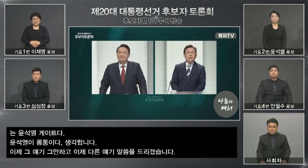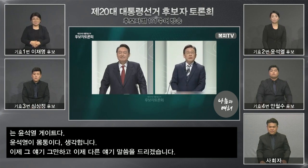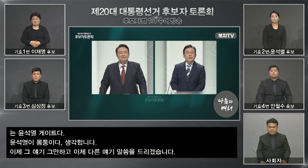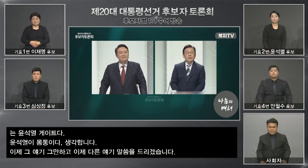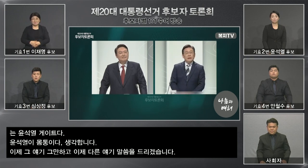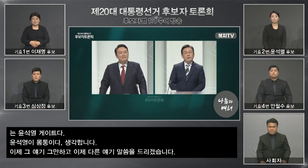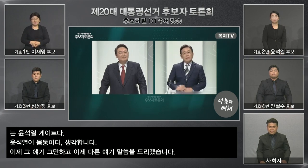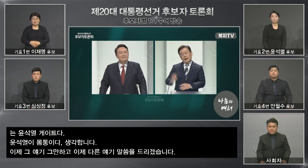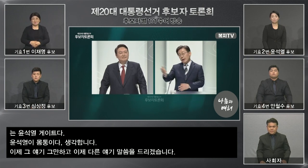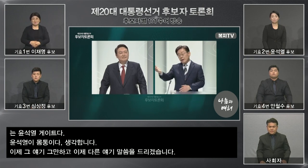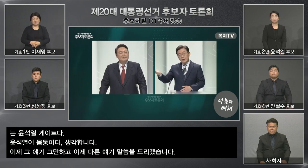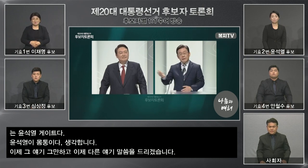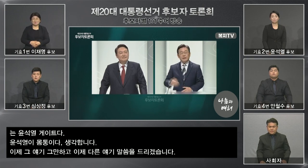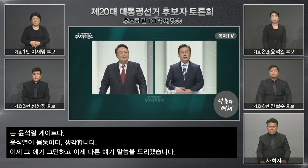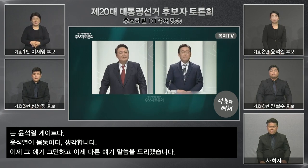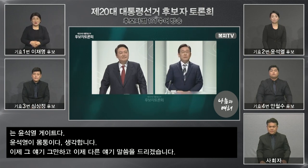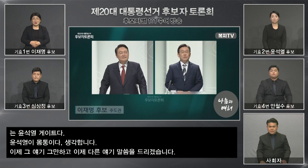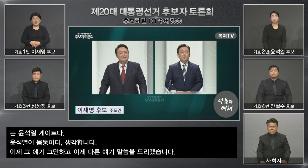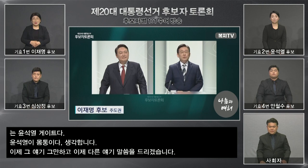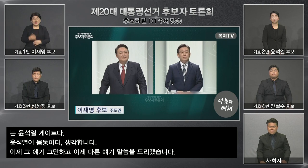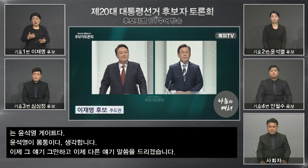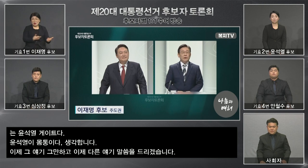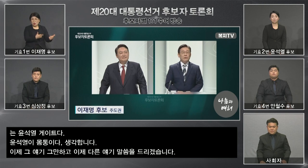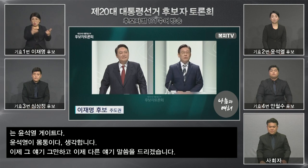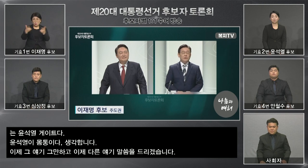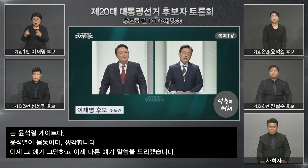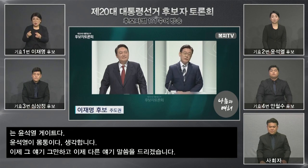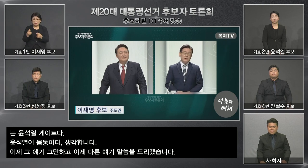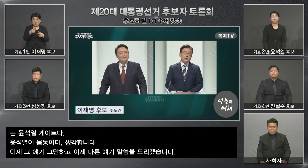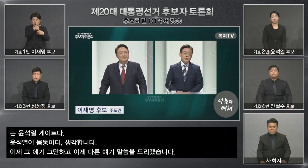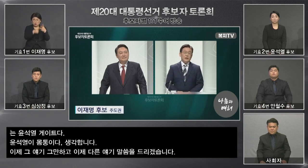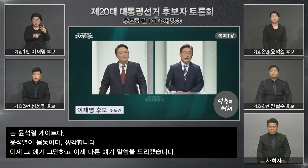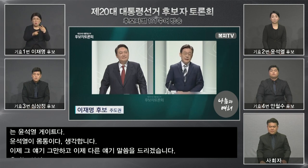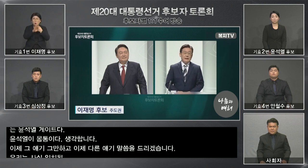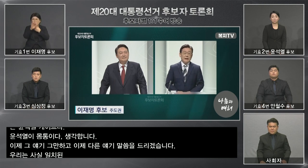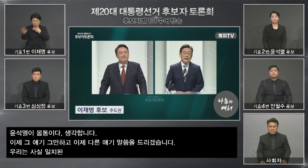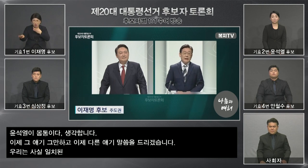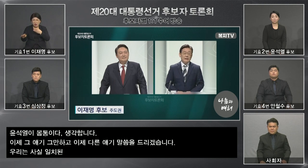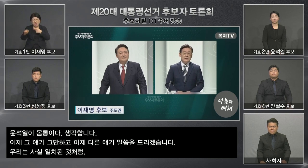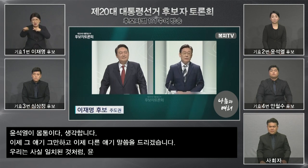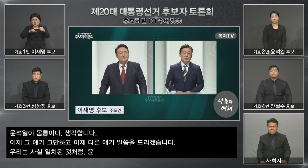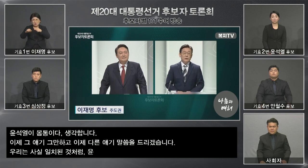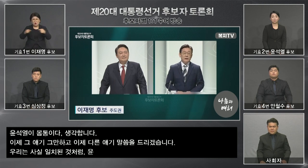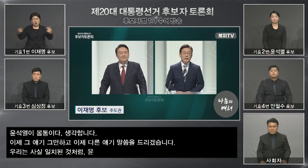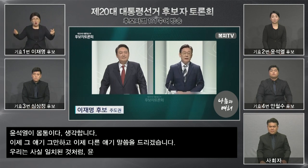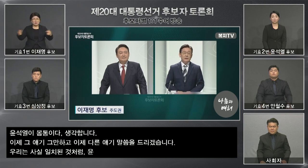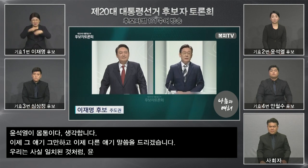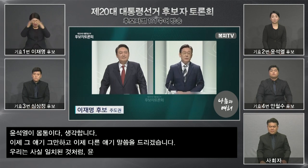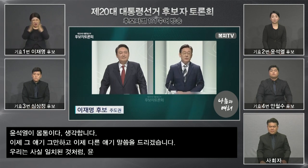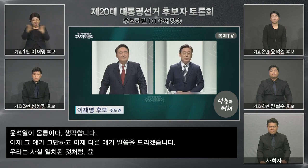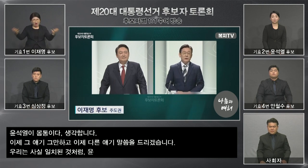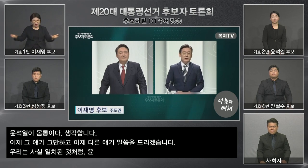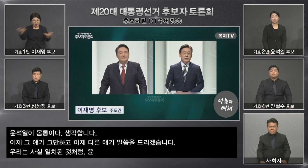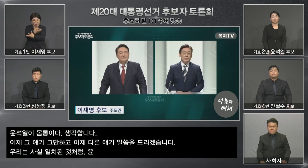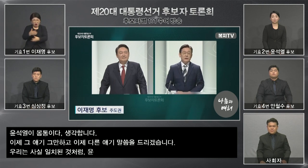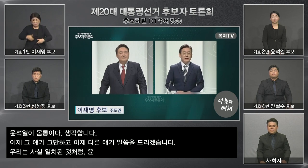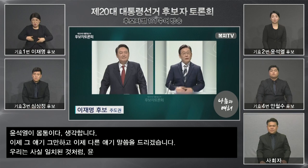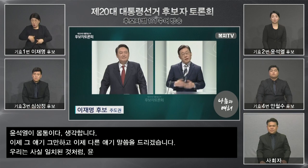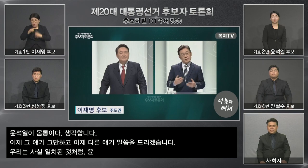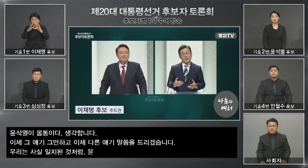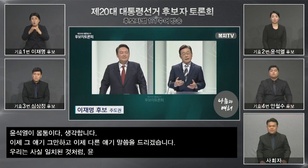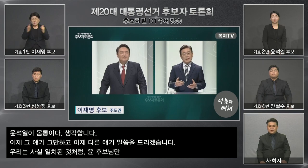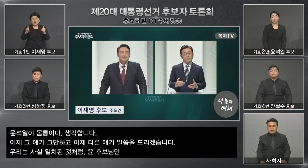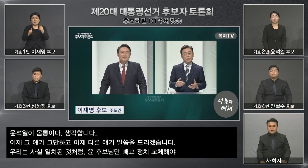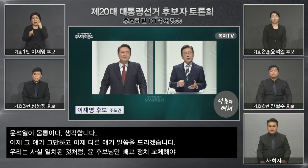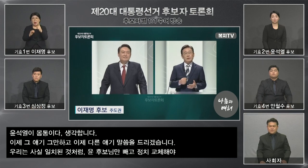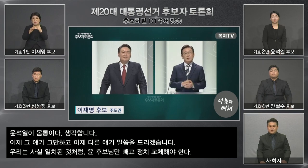우리는 사실은 다 아까 일치된 것처럼 윤 후보님만 빼고 정치 교체해야 된다. 국민들의 1인 1표주의가